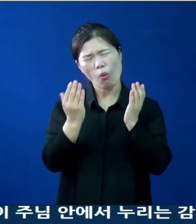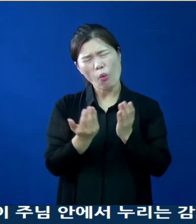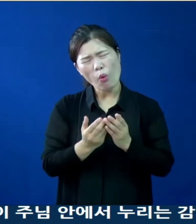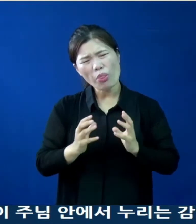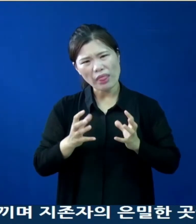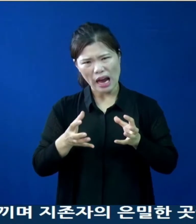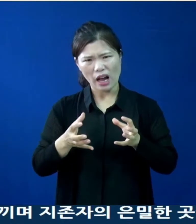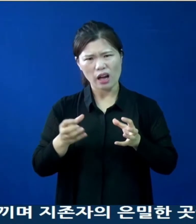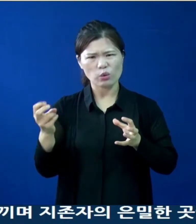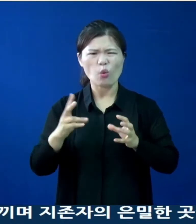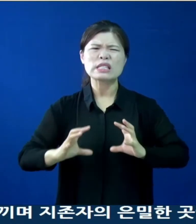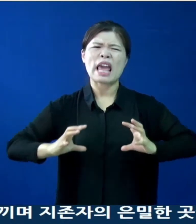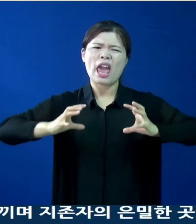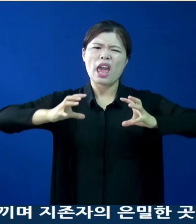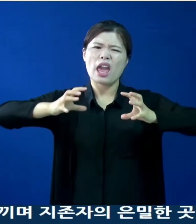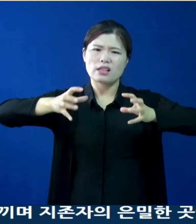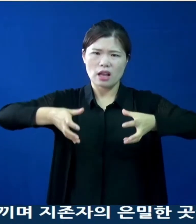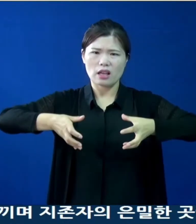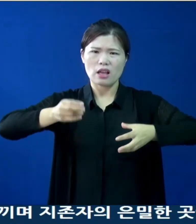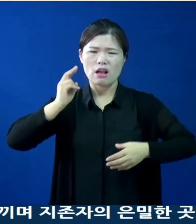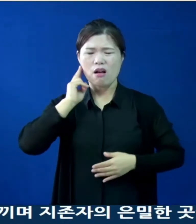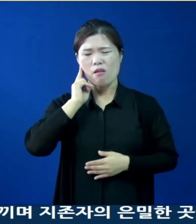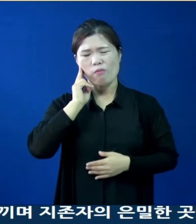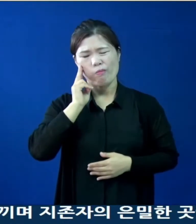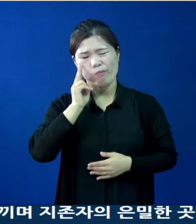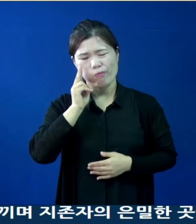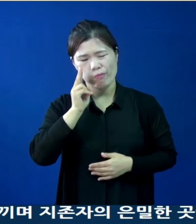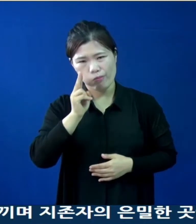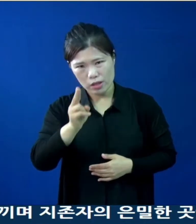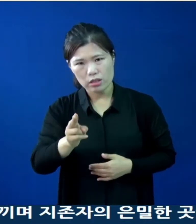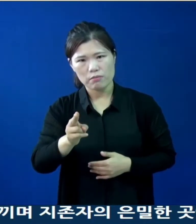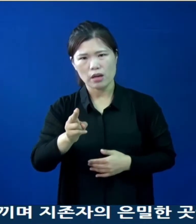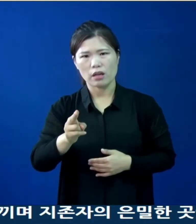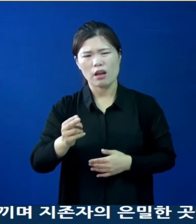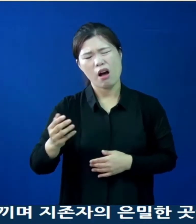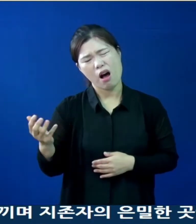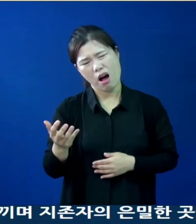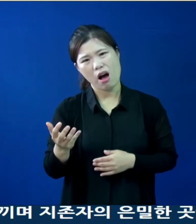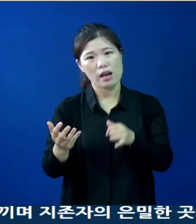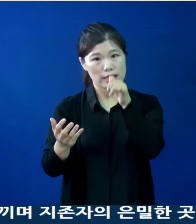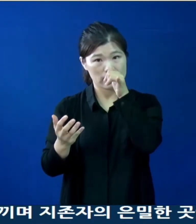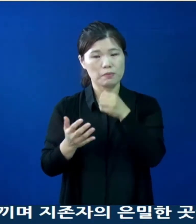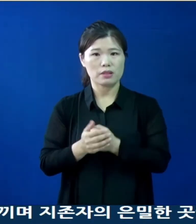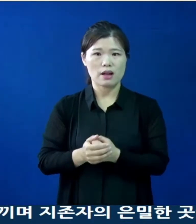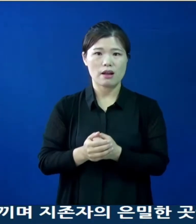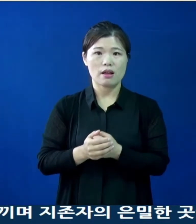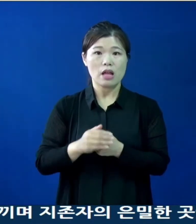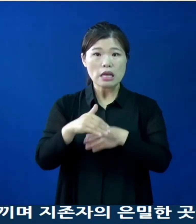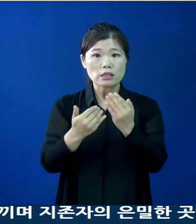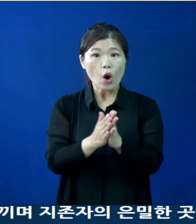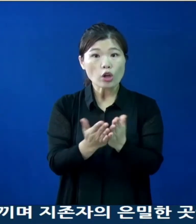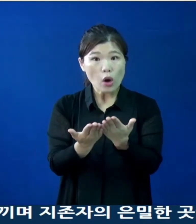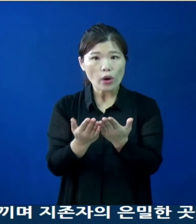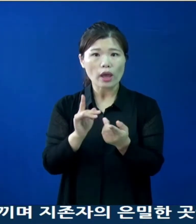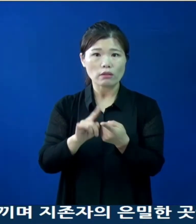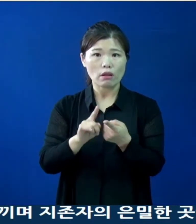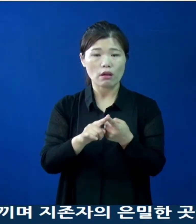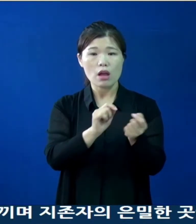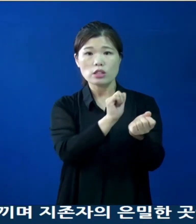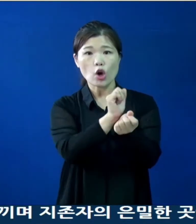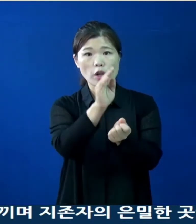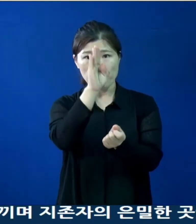온 세상이 좀 심하게 앓고 있습니다. 그런데 성경에 이 전염병에 대한 이야기가 굉장히 많이 나온